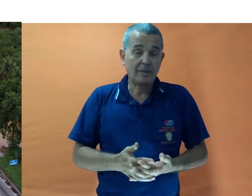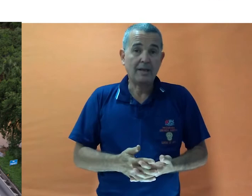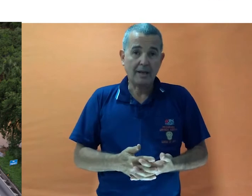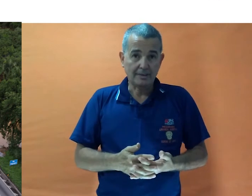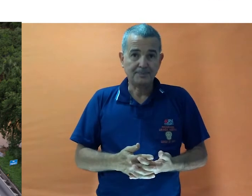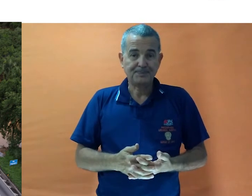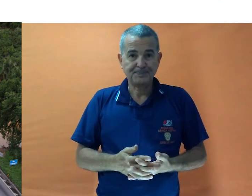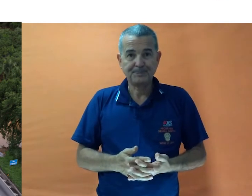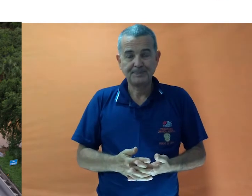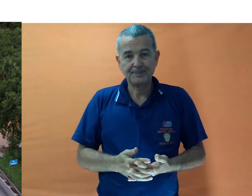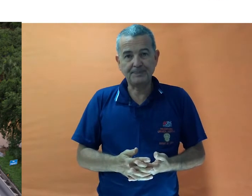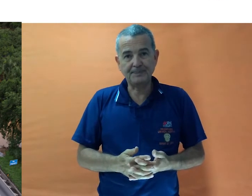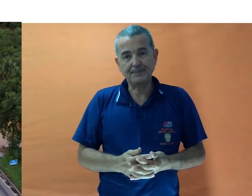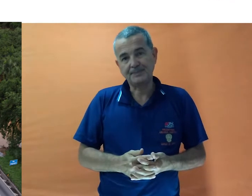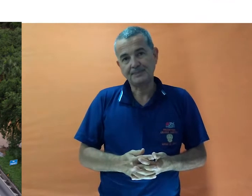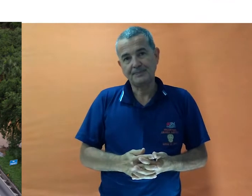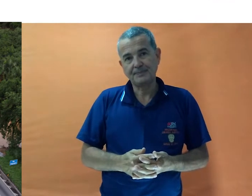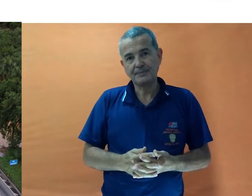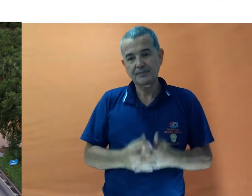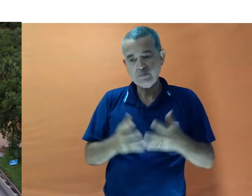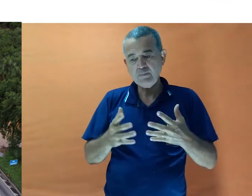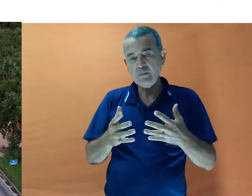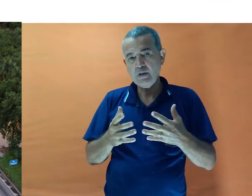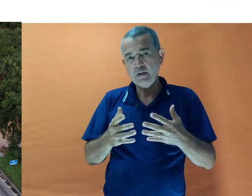preciso explicar.